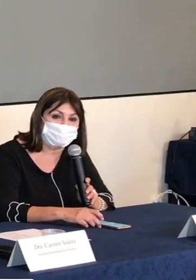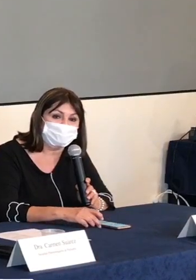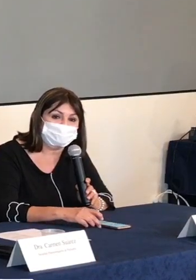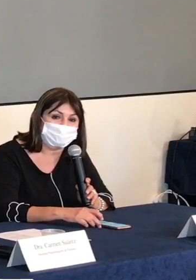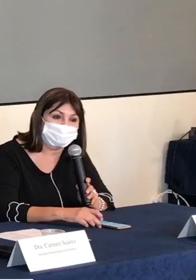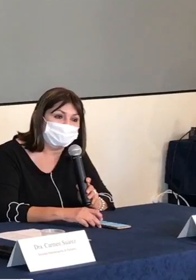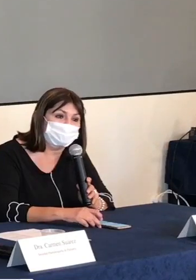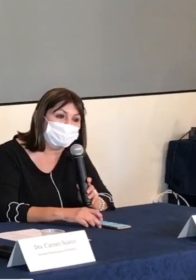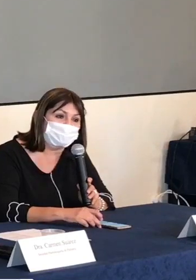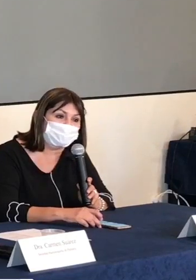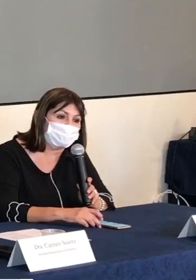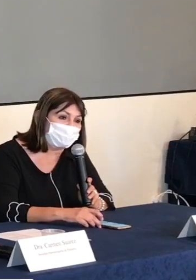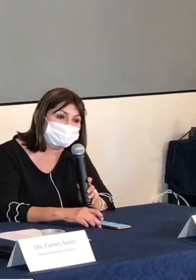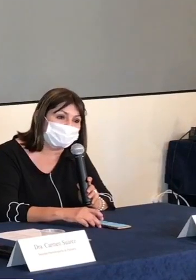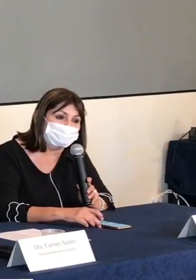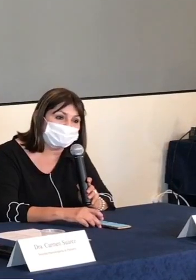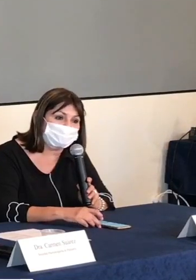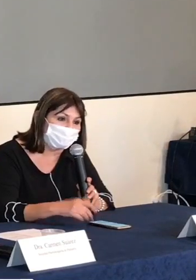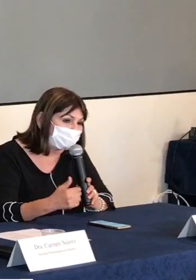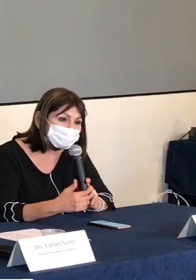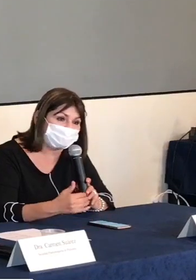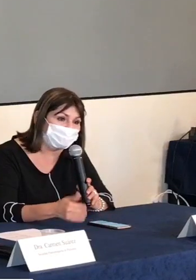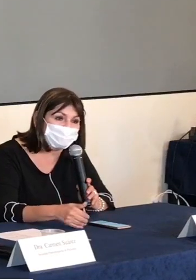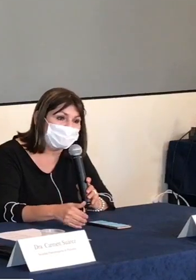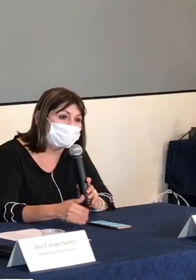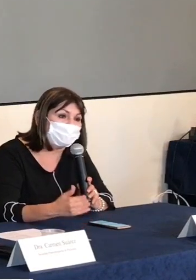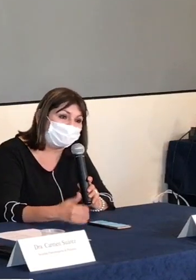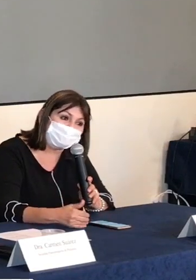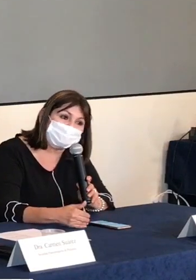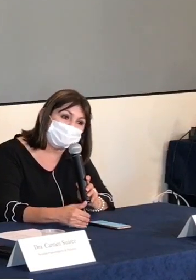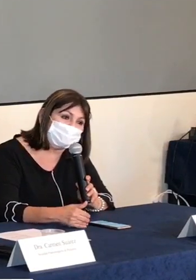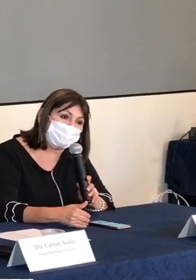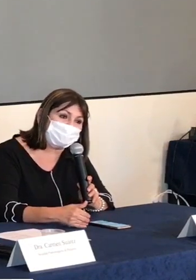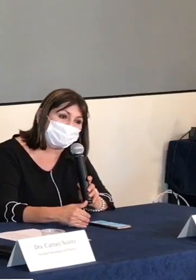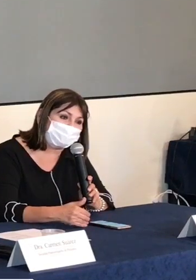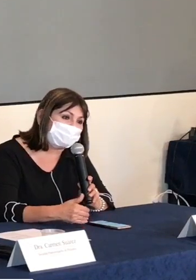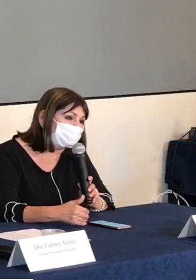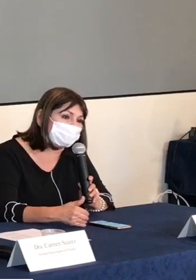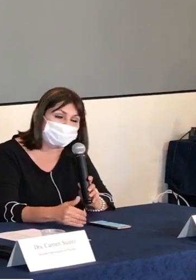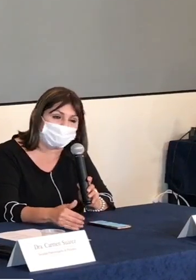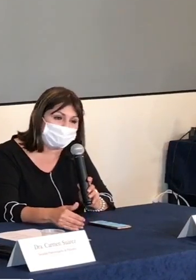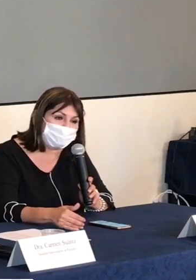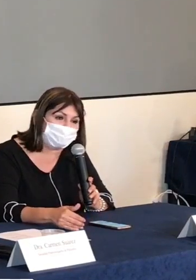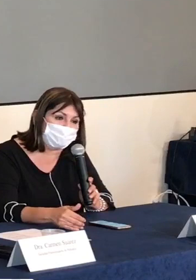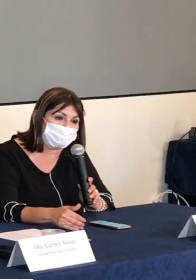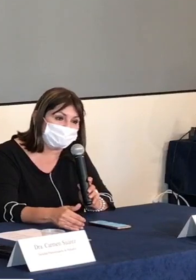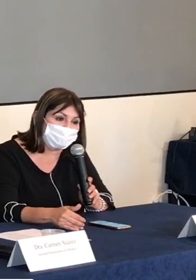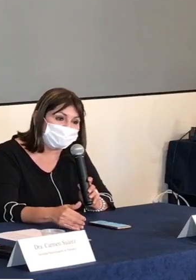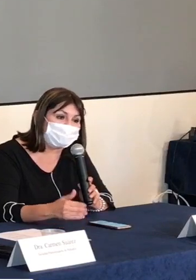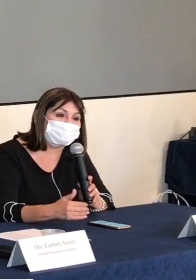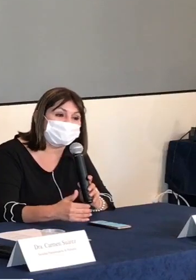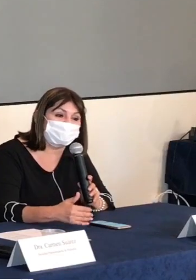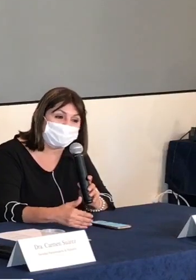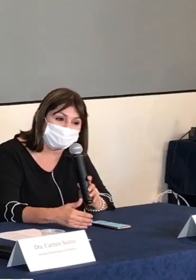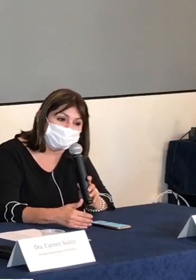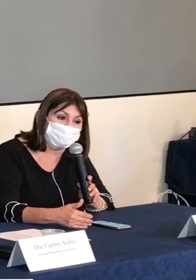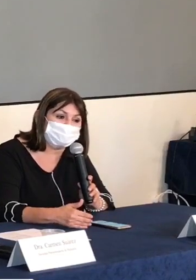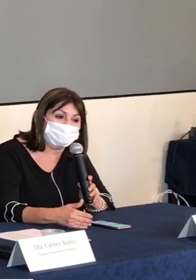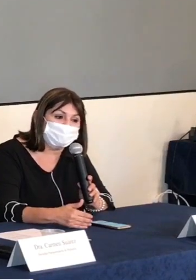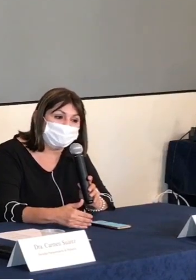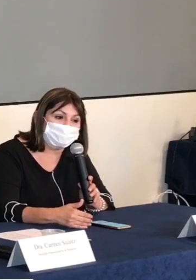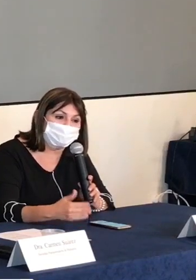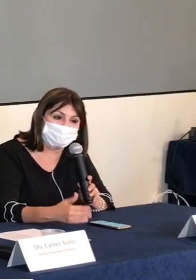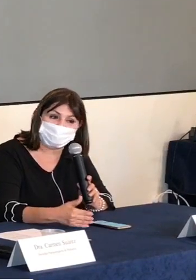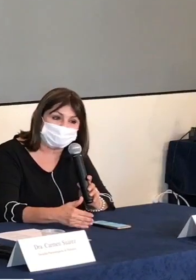cualquier pregunta, duda o preocupación con relación a esta vacuna de COVID y a todas las vacunas y